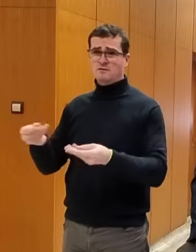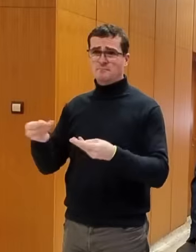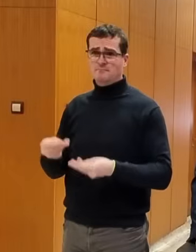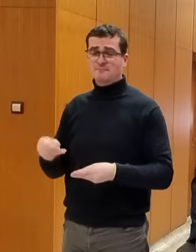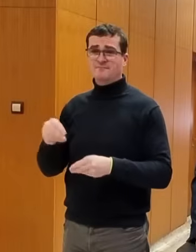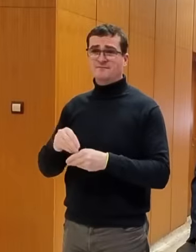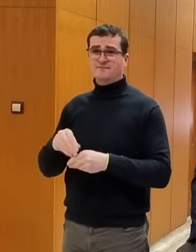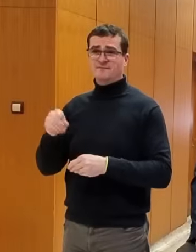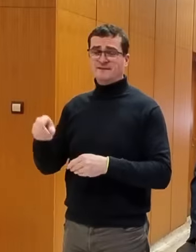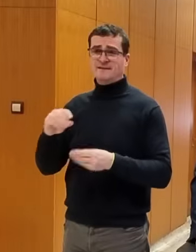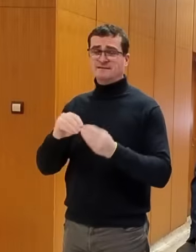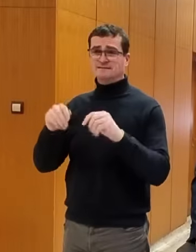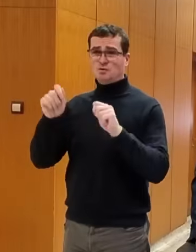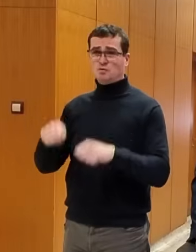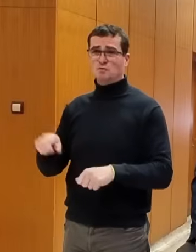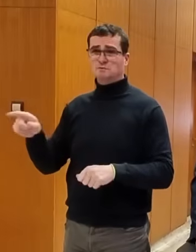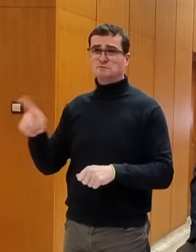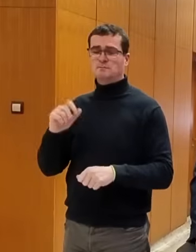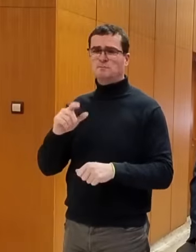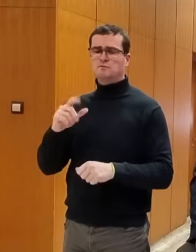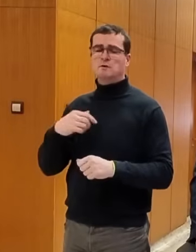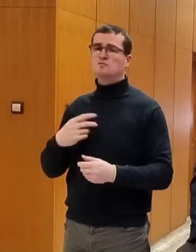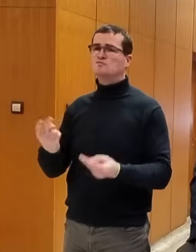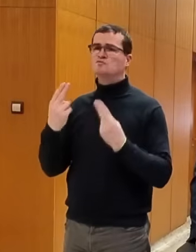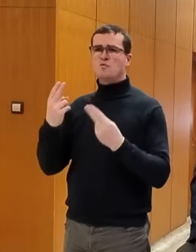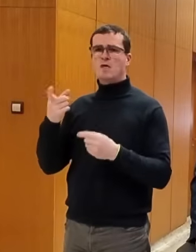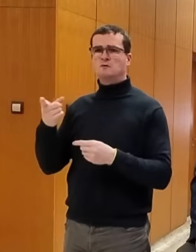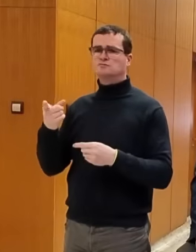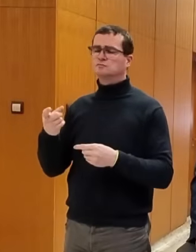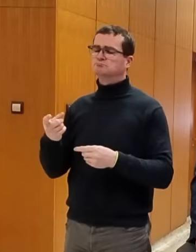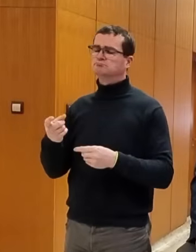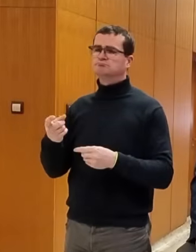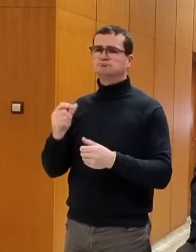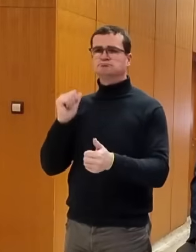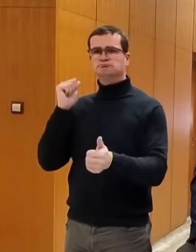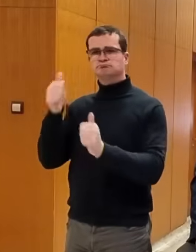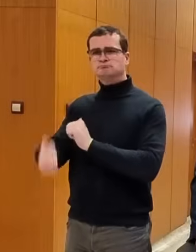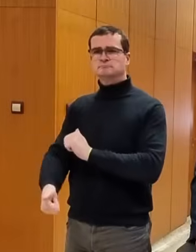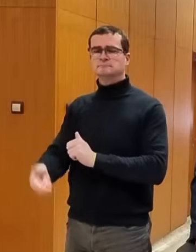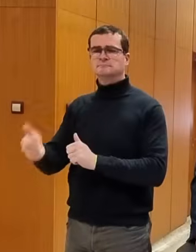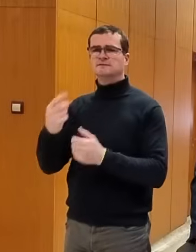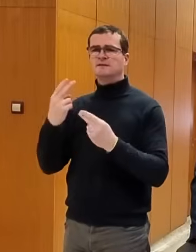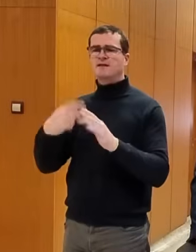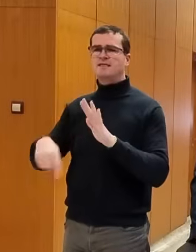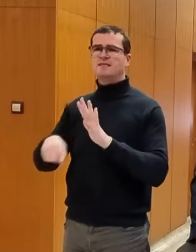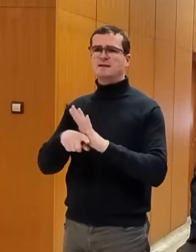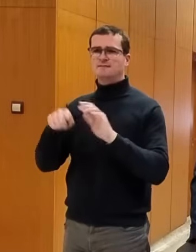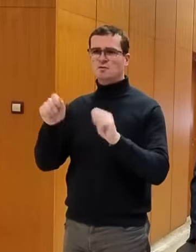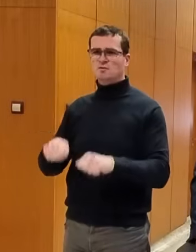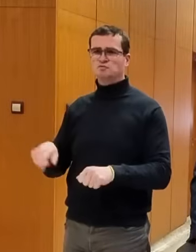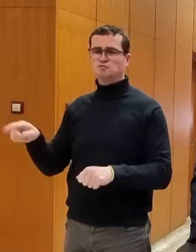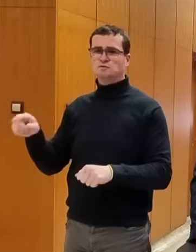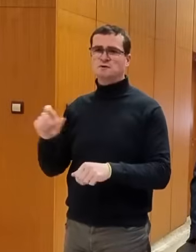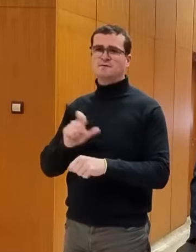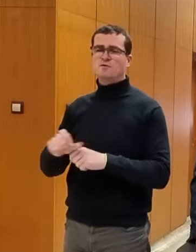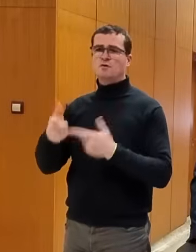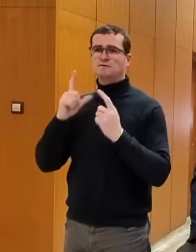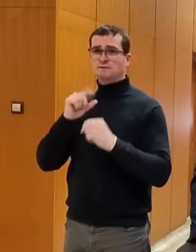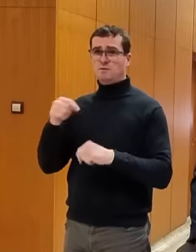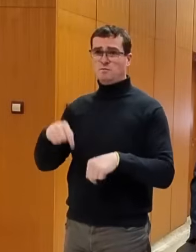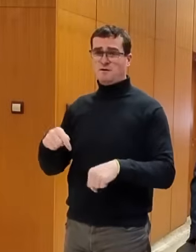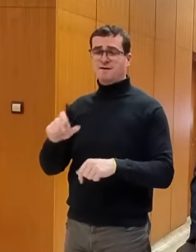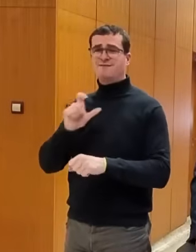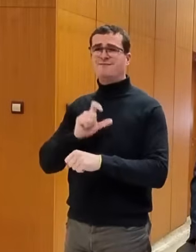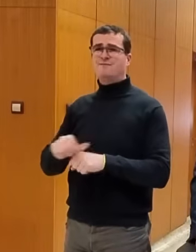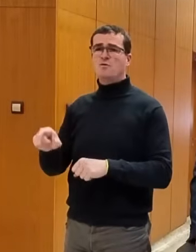v tejto veci rozhodne, tak to bude prelomové rozhodnutie a bude to veľmi významné a negatívne rozhodnutie pre Slovenskú